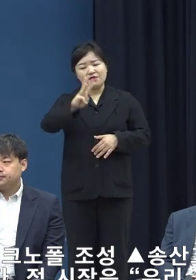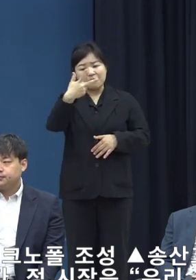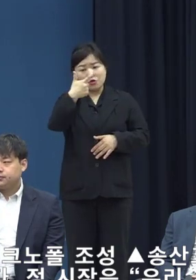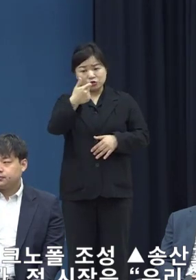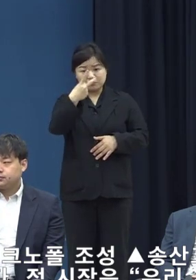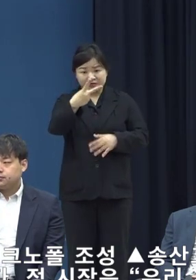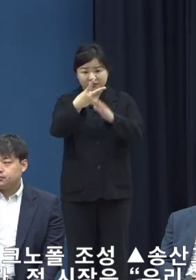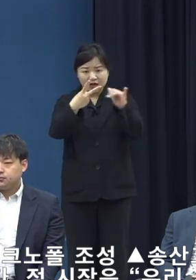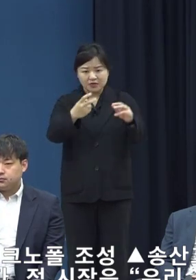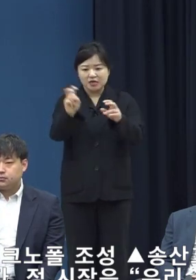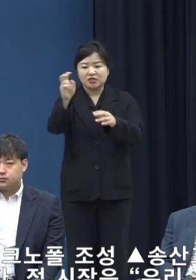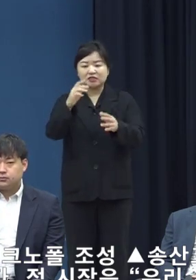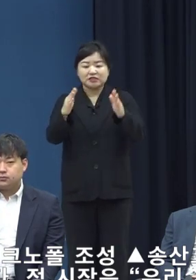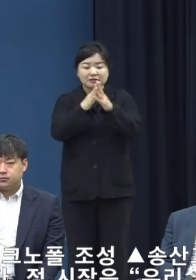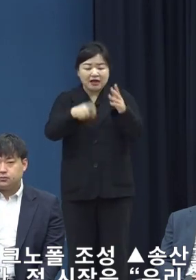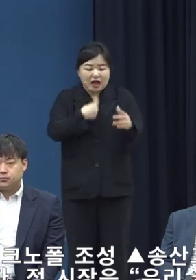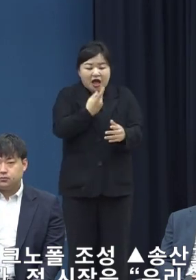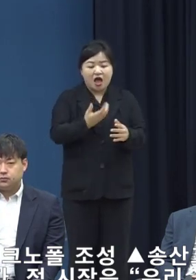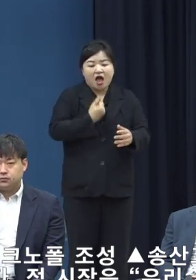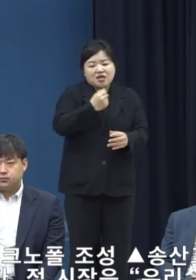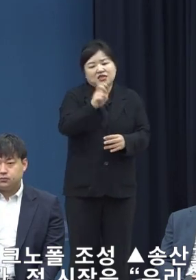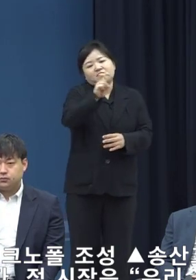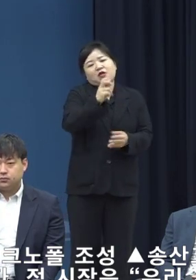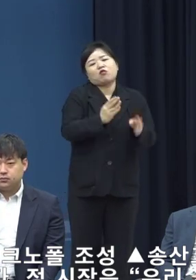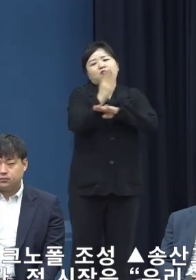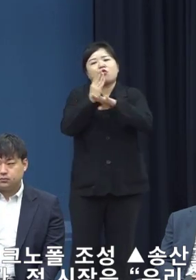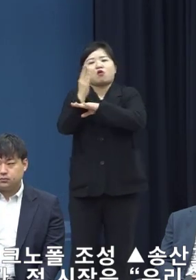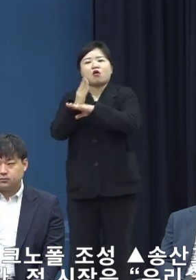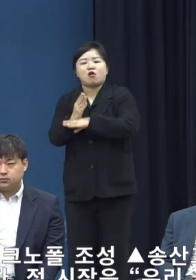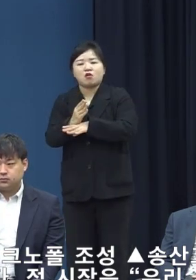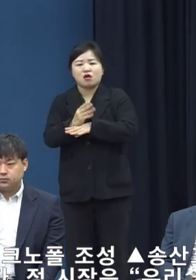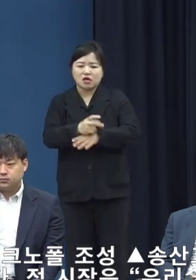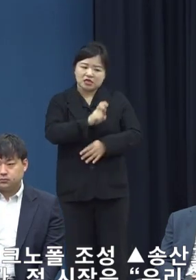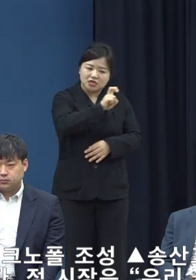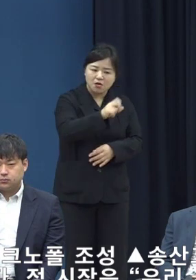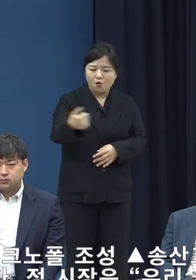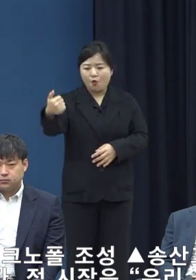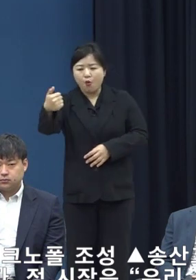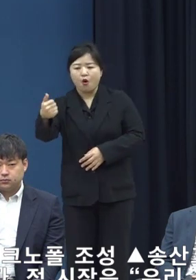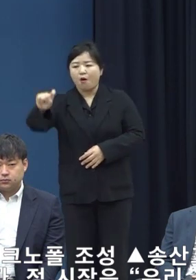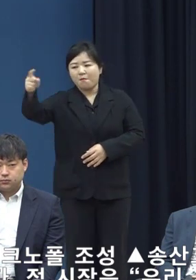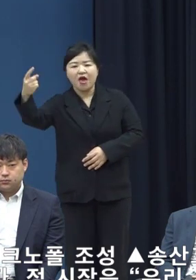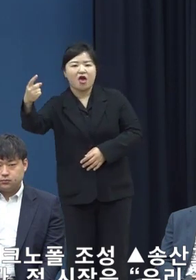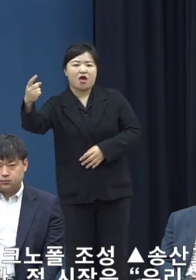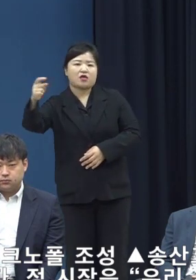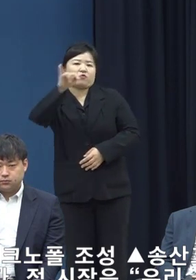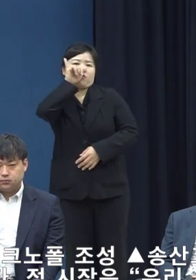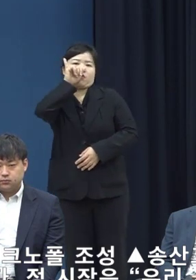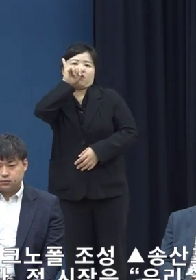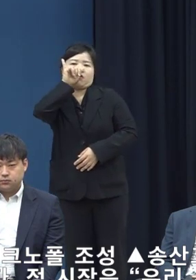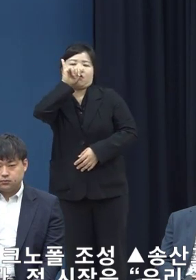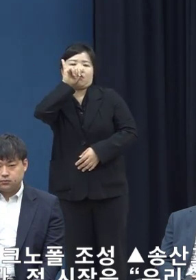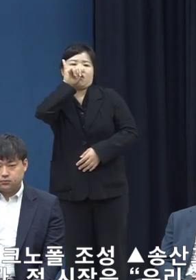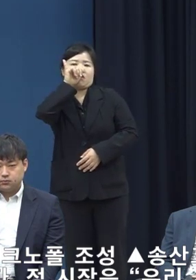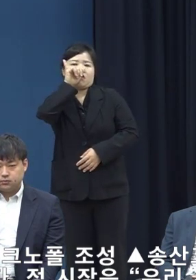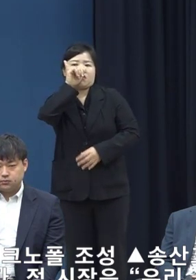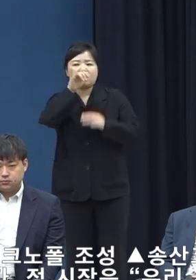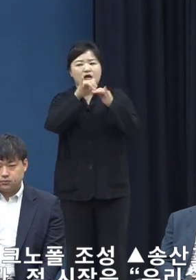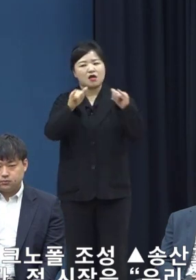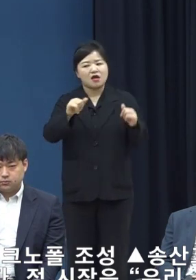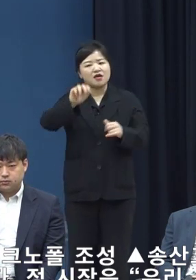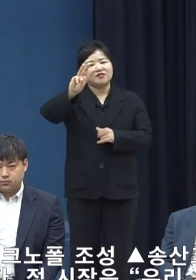362명이 20채 이상 소유하고 있는 겁니다. 어떤 사람은 20채, 어떤 사람은 50채, 어떤 사람은 100채 이상도 있는 사람이 있어요. 그런